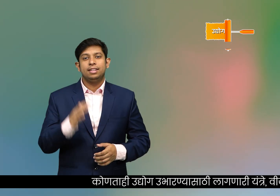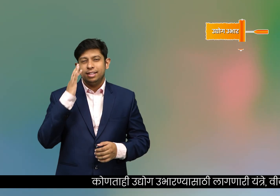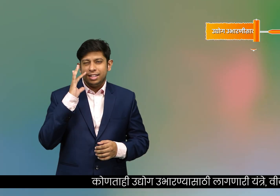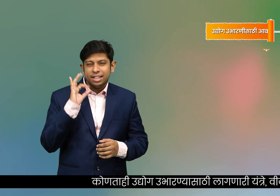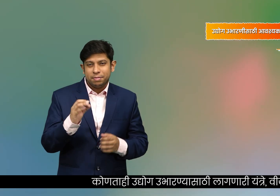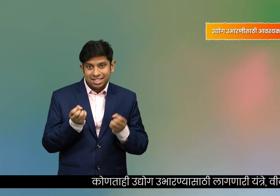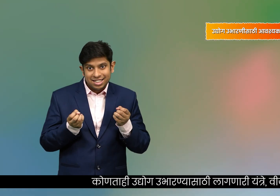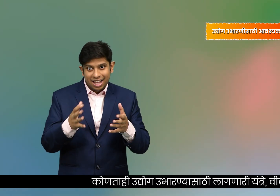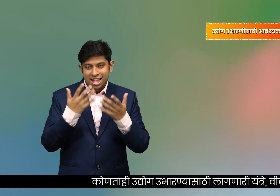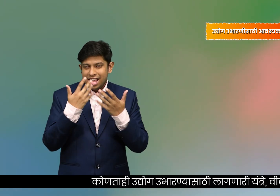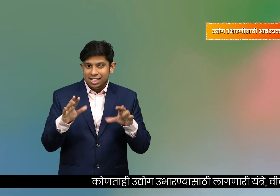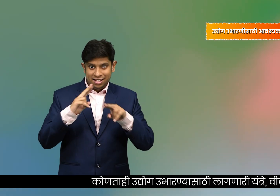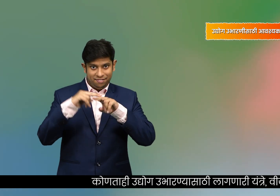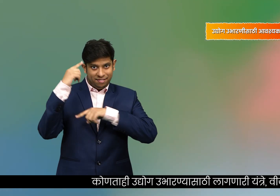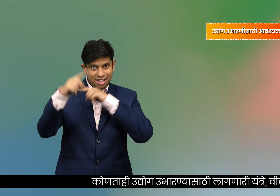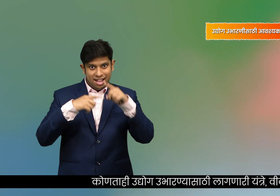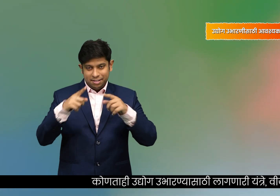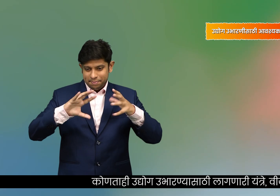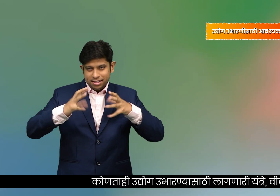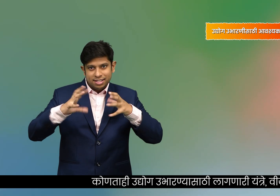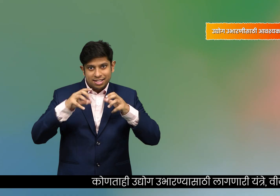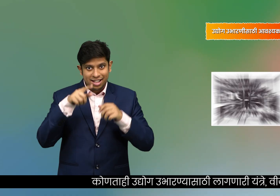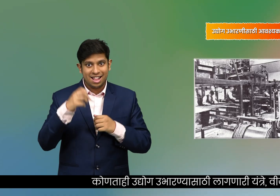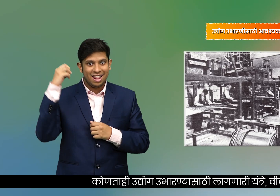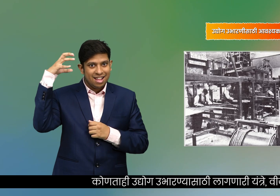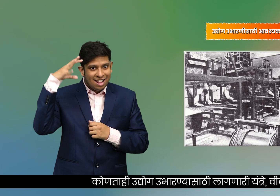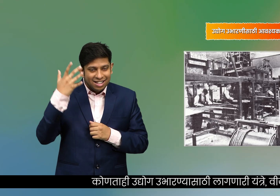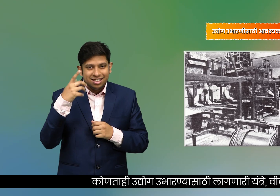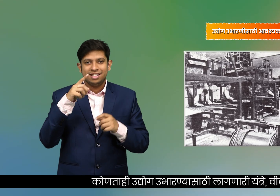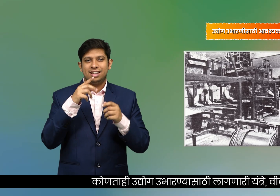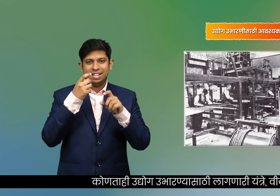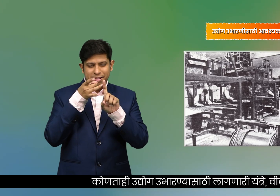कोणताही उद्योग उभारण्यासाठी लागणारी यंत्रे, वीज,